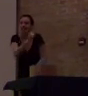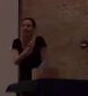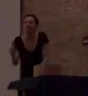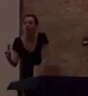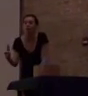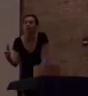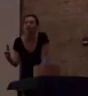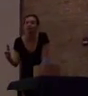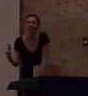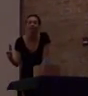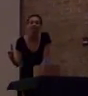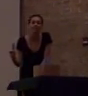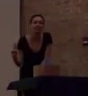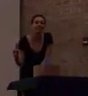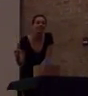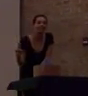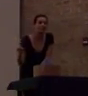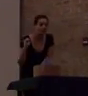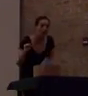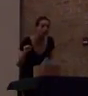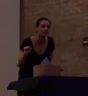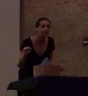dele. Posso falar? Posso?